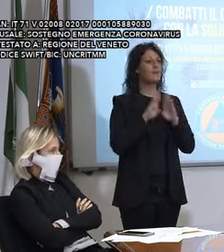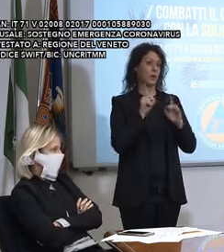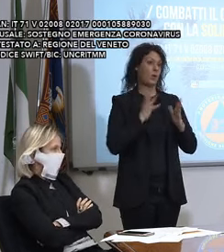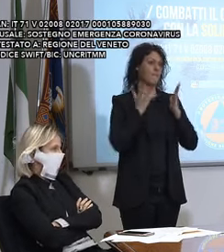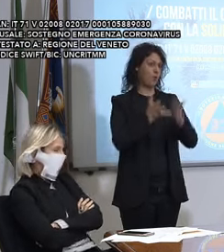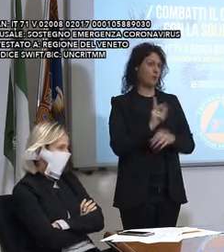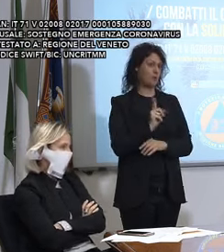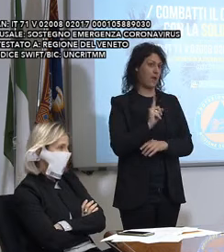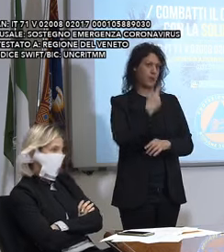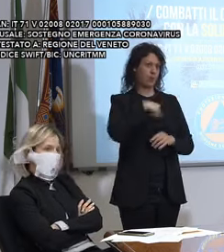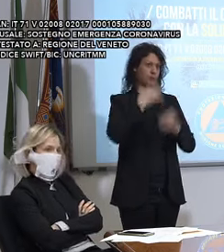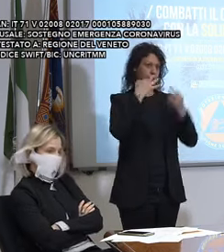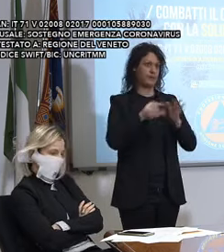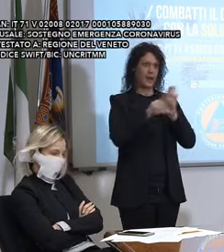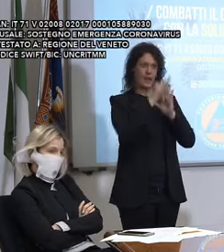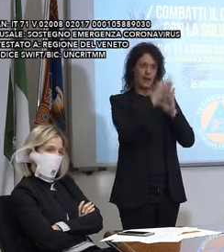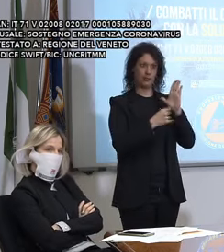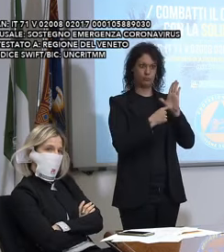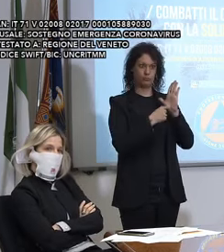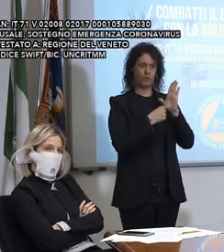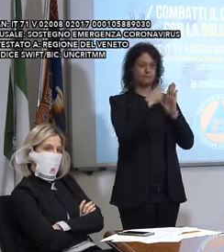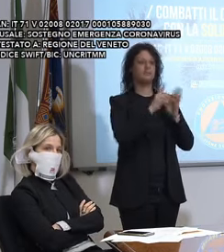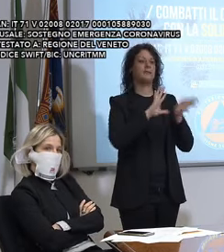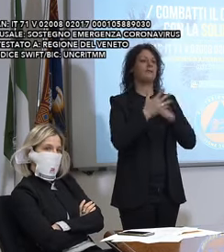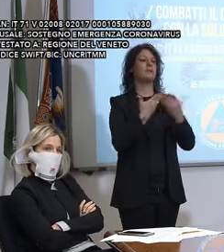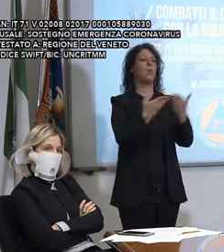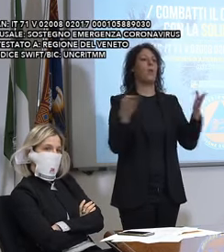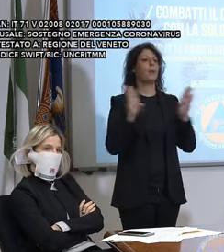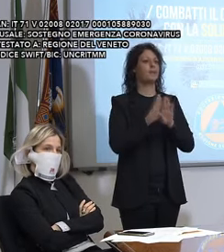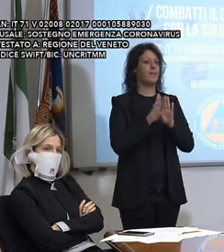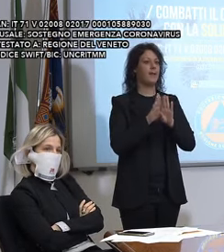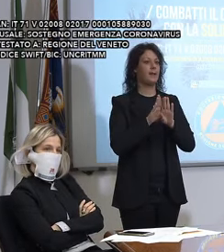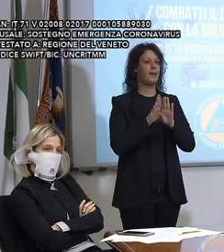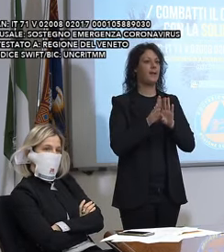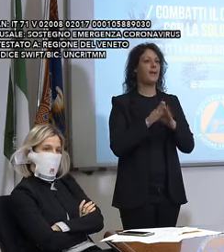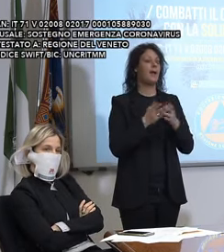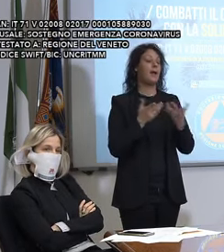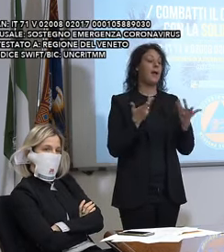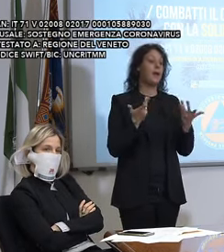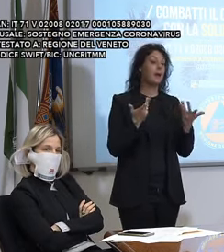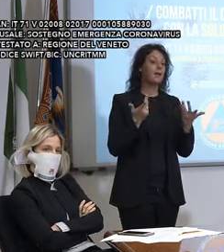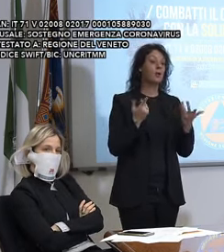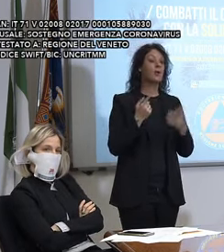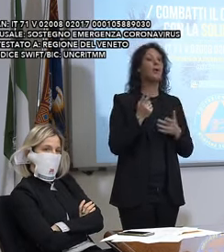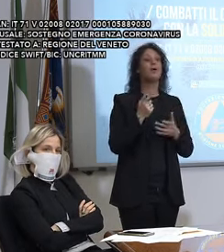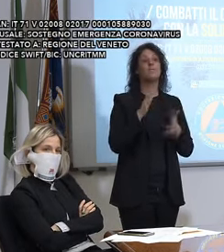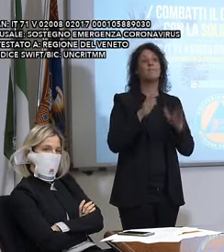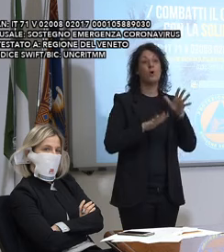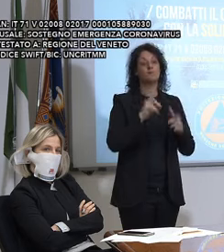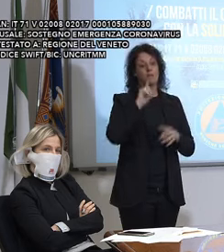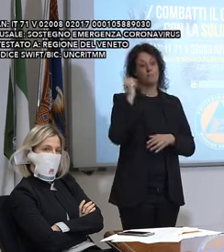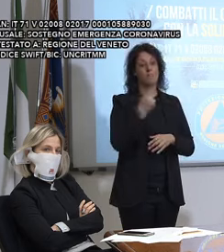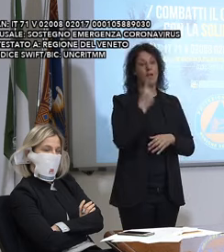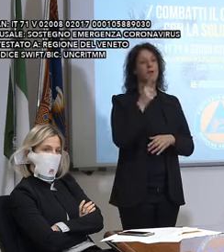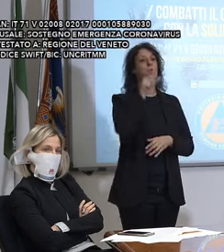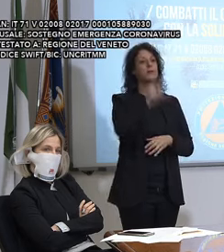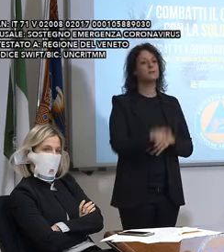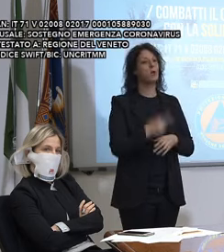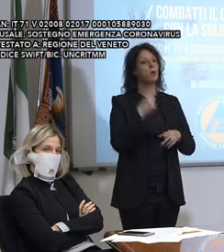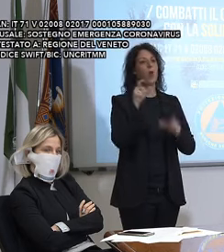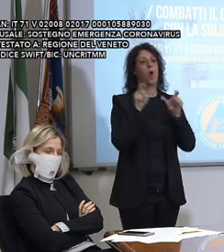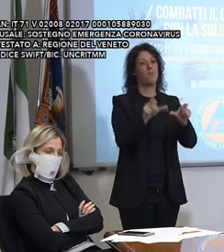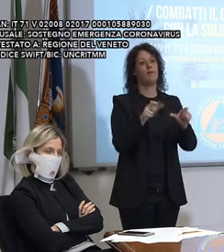fatto che una persona abbia il telefono possa scaricare un'applicazione dovremmo renderla obbligatoria, perché capite che se no